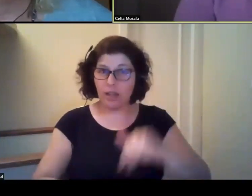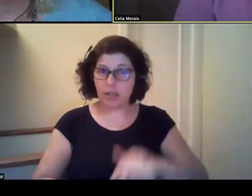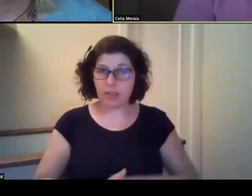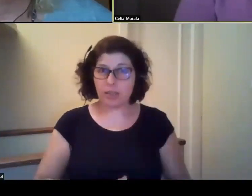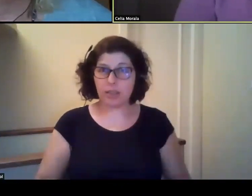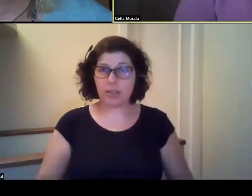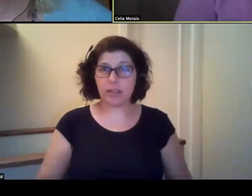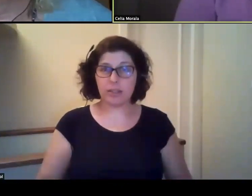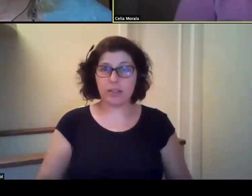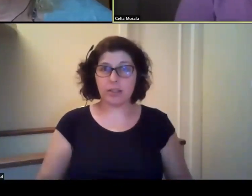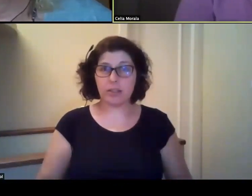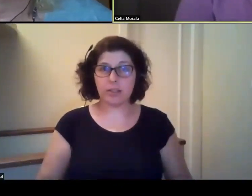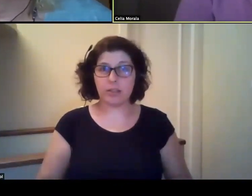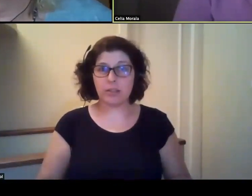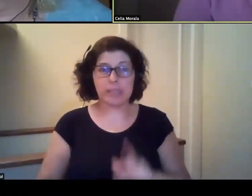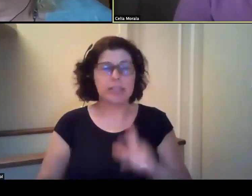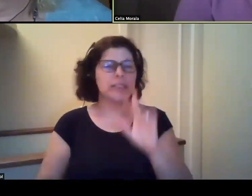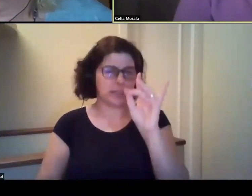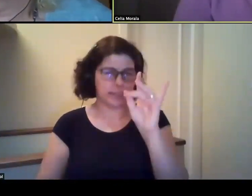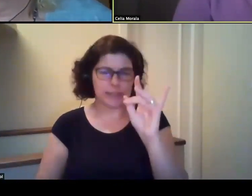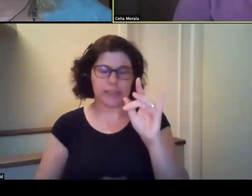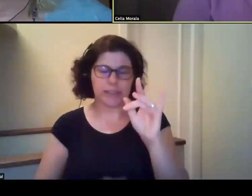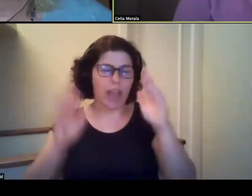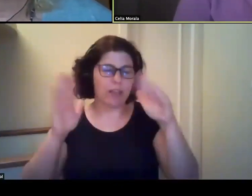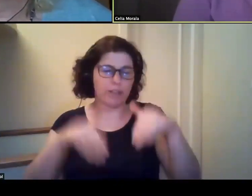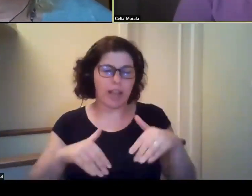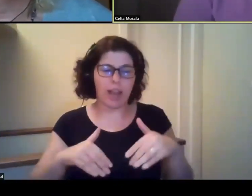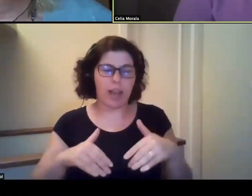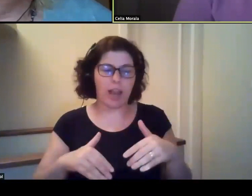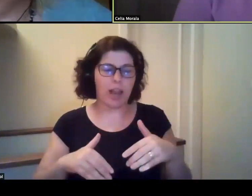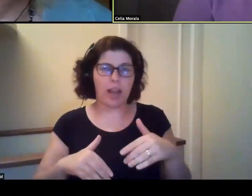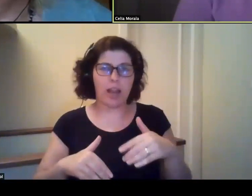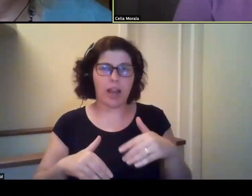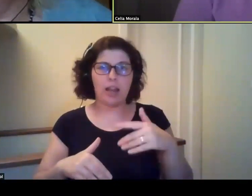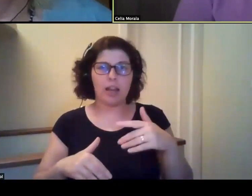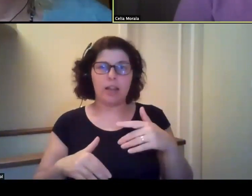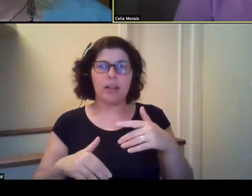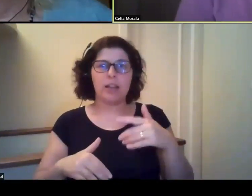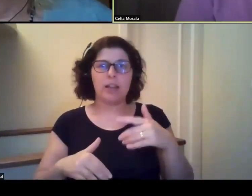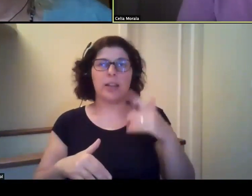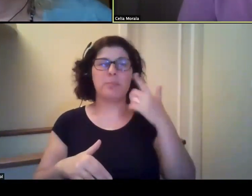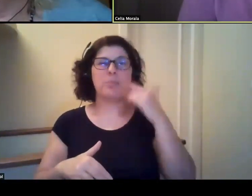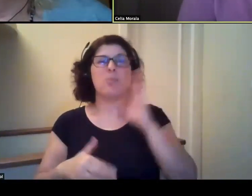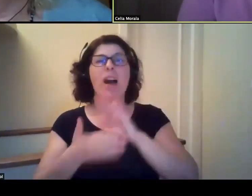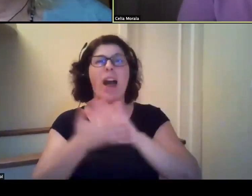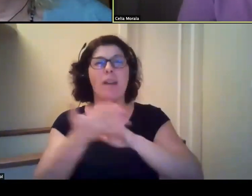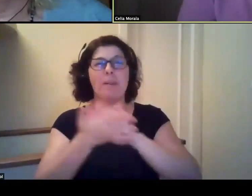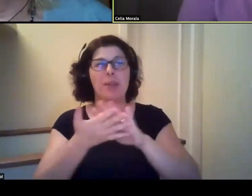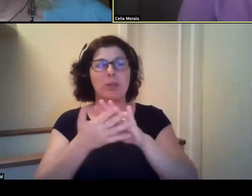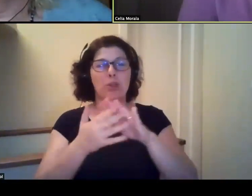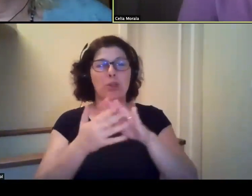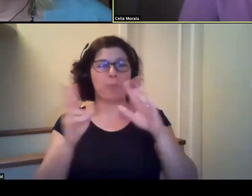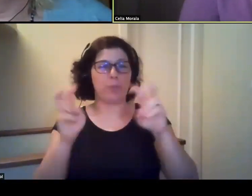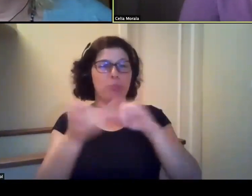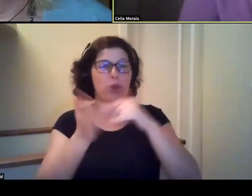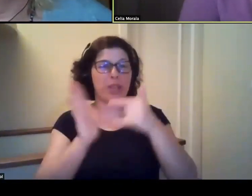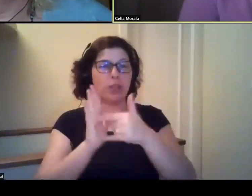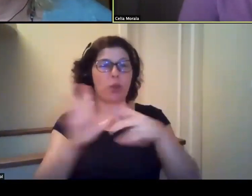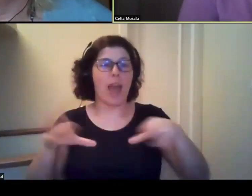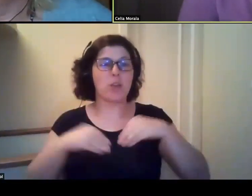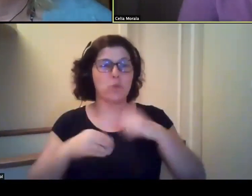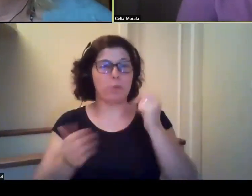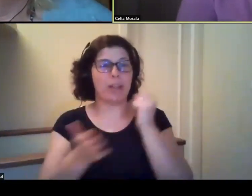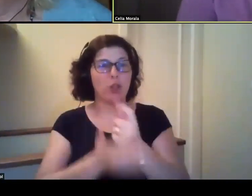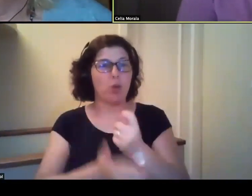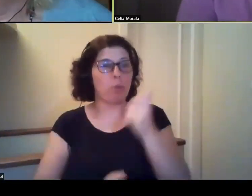Sí, por supuesto, al final estaría enmarcado un poco en el proyecto de Asume un reto poco frecuente que abarca toda educación secundaria y